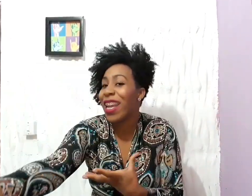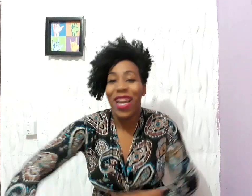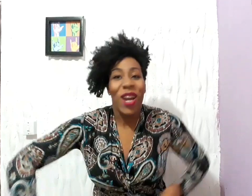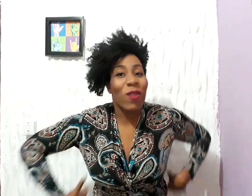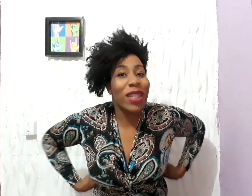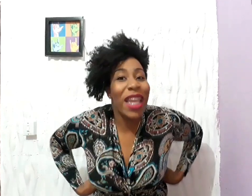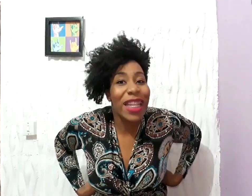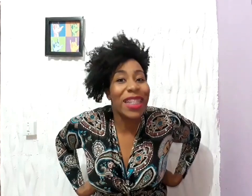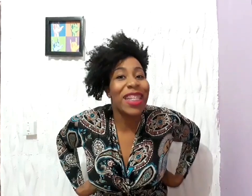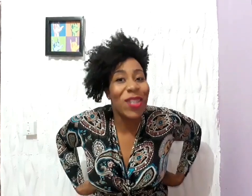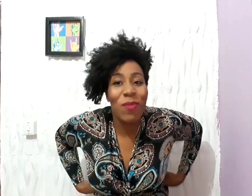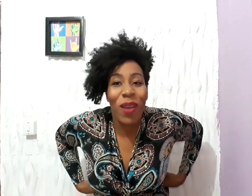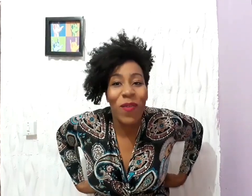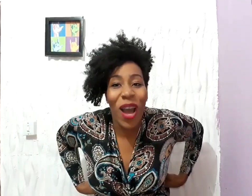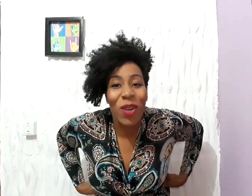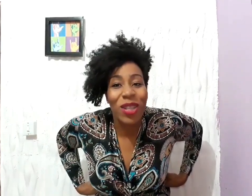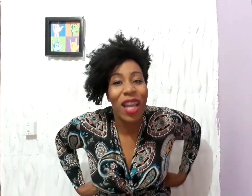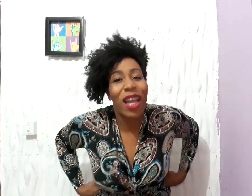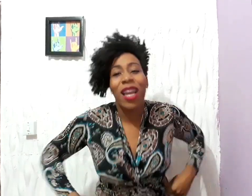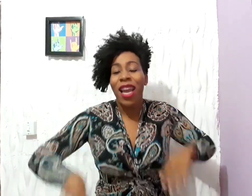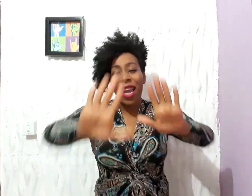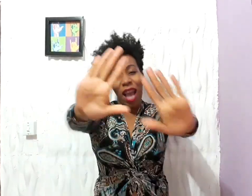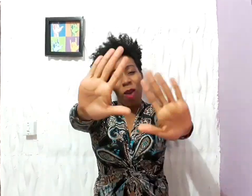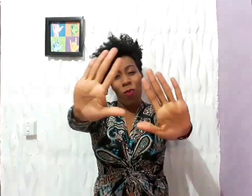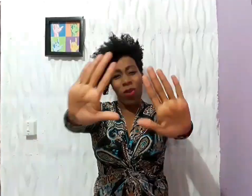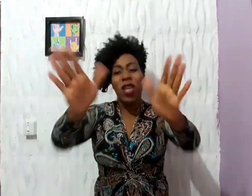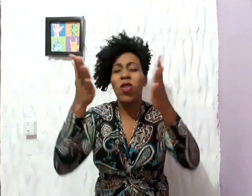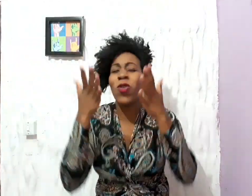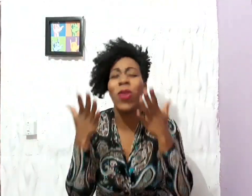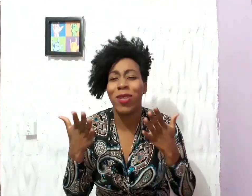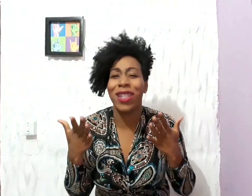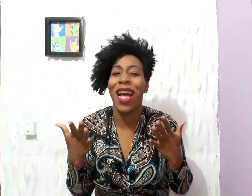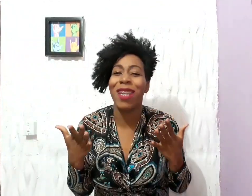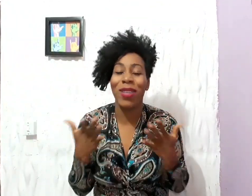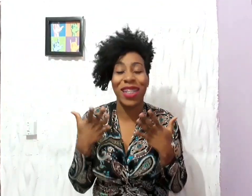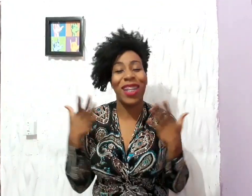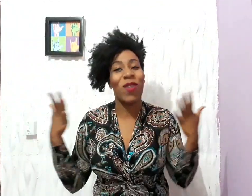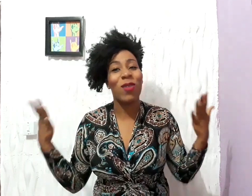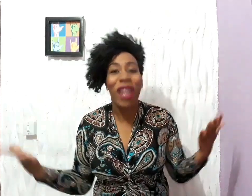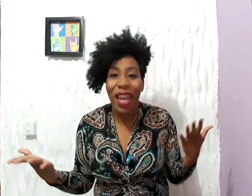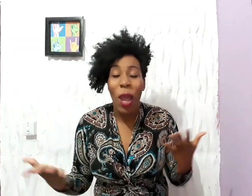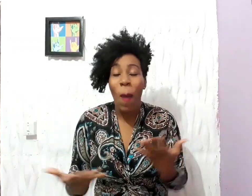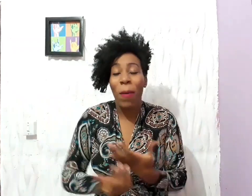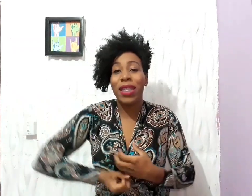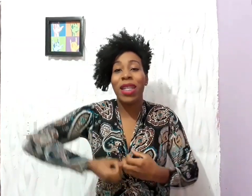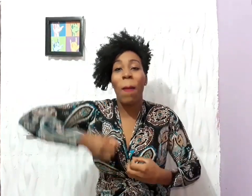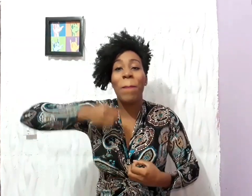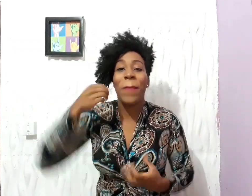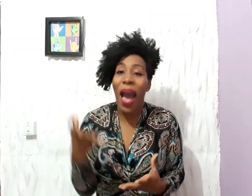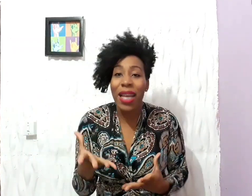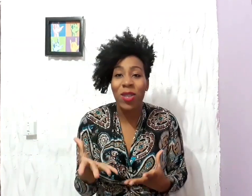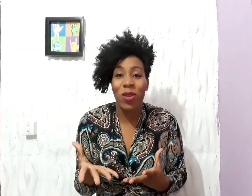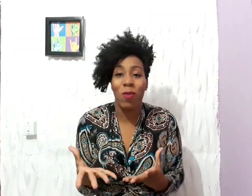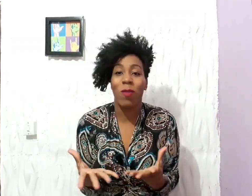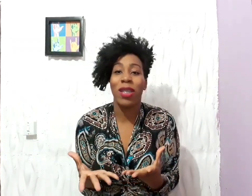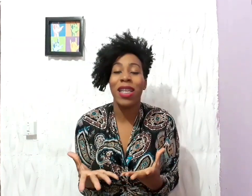voltei. Você que sentiu minha falta, calme, enxugue suas lágrimas que eu voltei para ensinar mais coisas para vocês